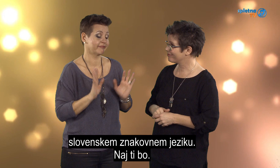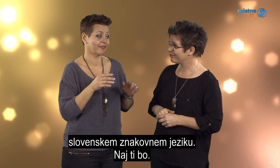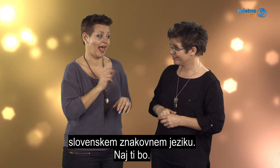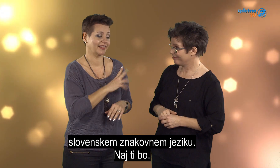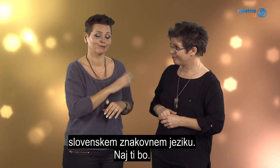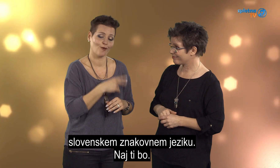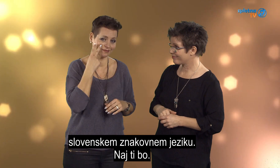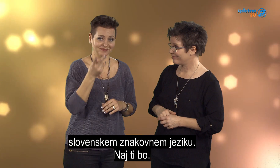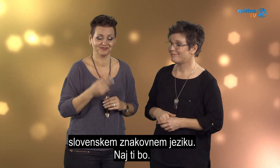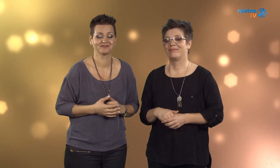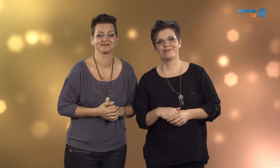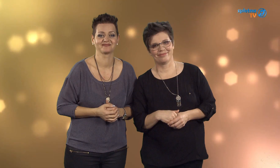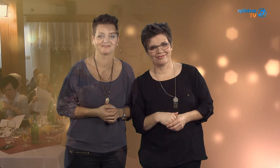Naj ti bo.